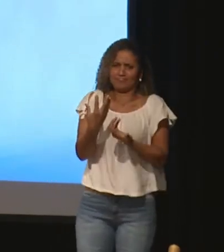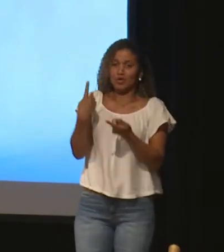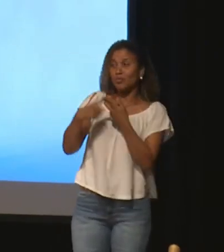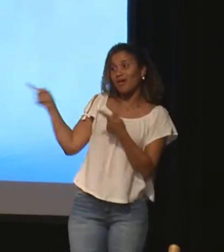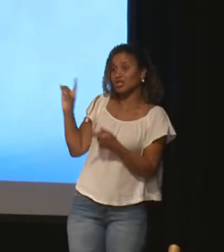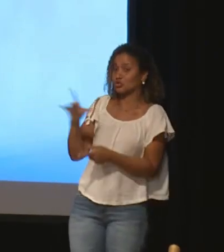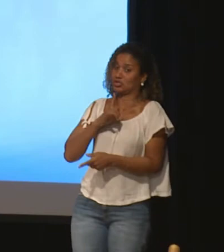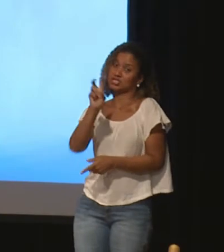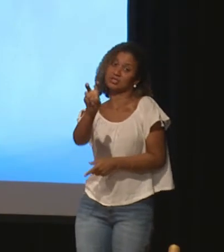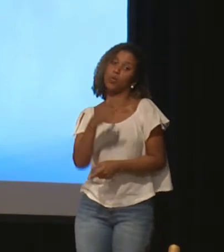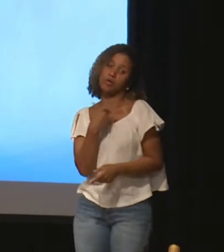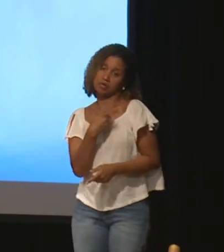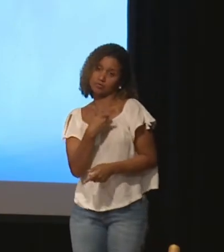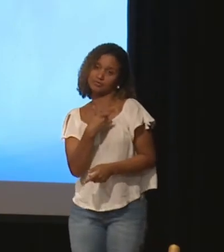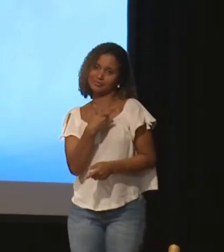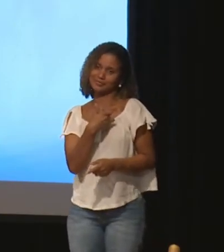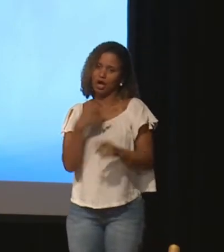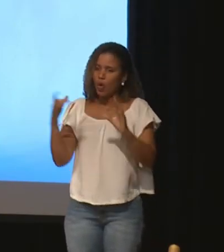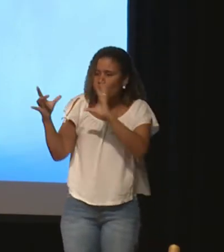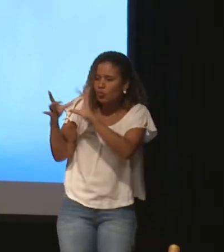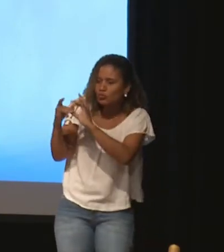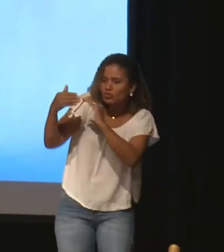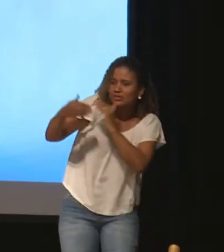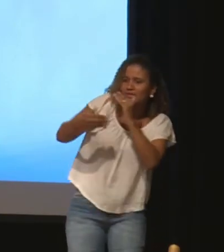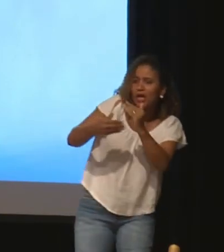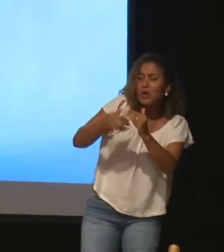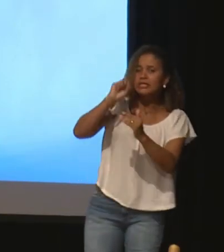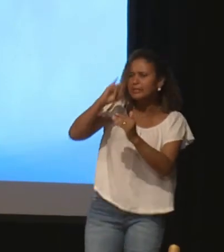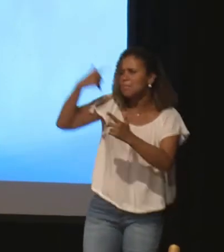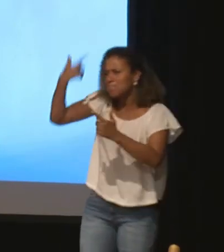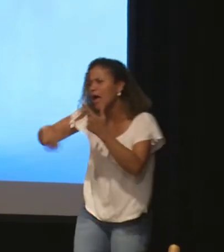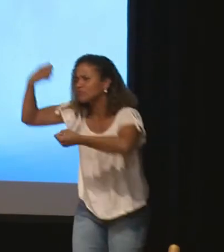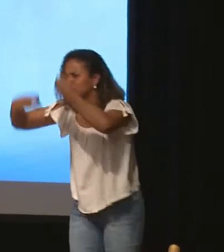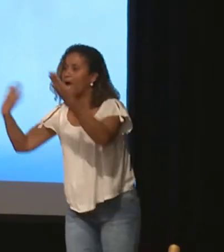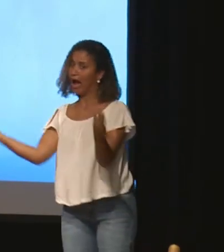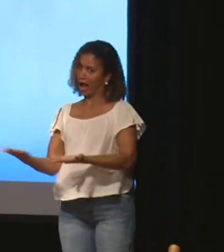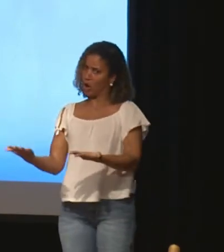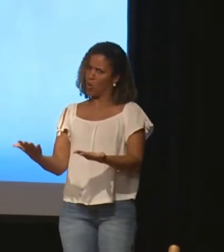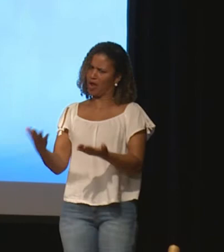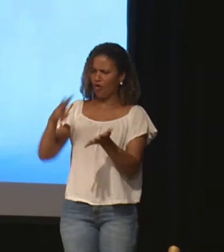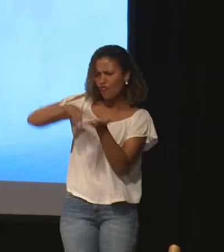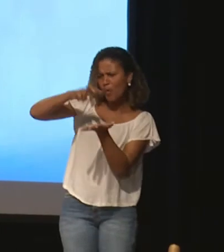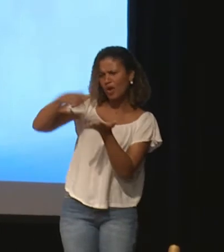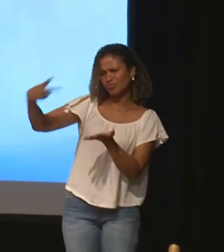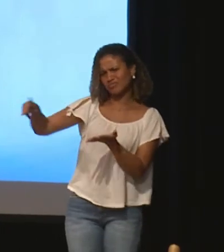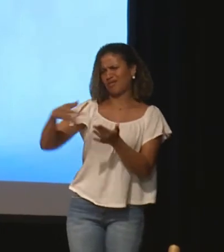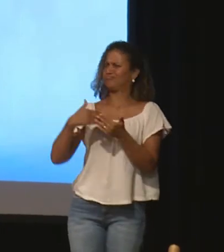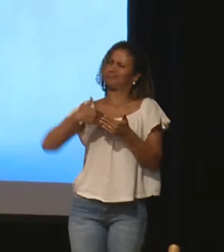Cria-se vocabulários. Ela estava com 5 anos de idade. Então, dentro de um contexto, hoje ela já tem um